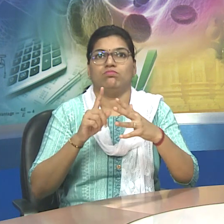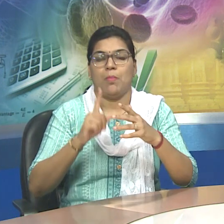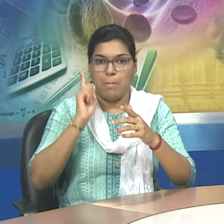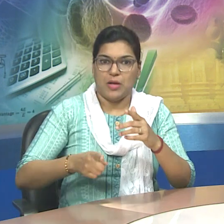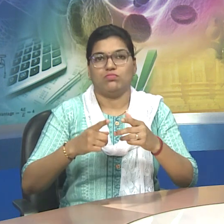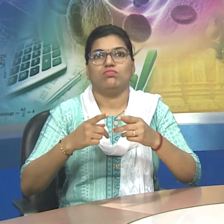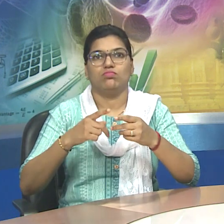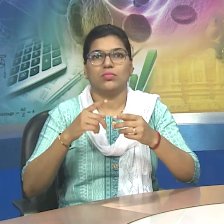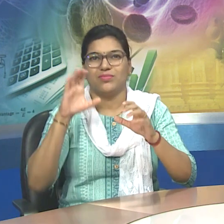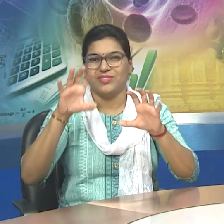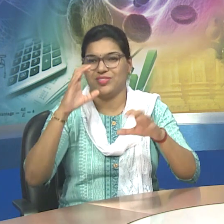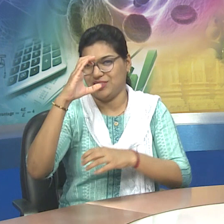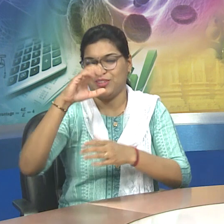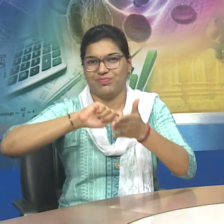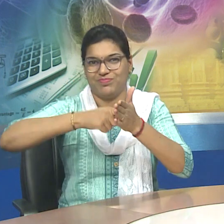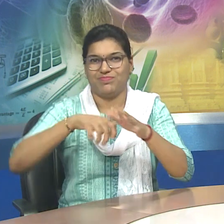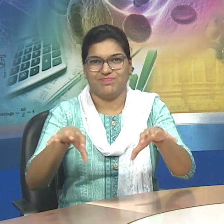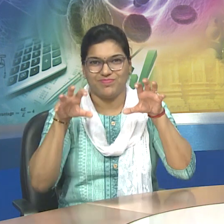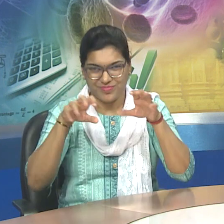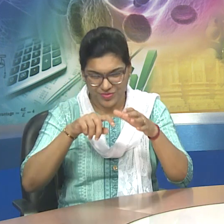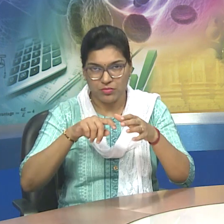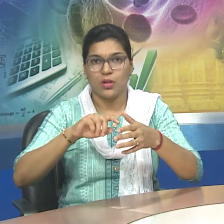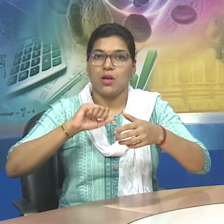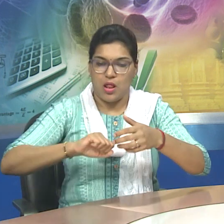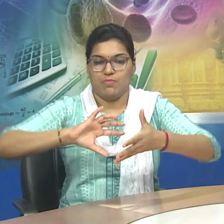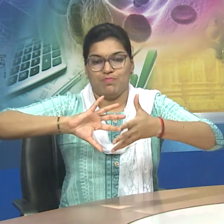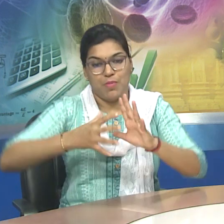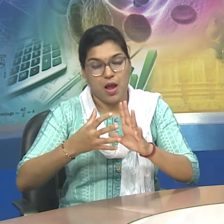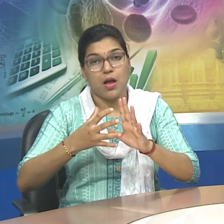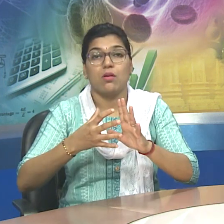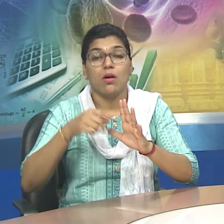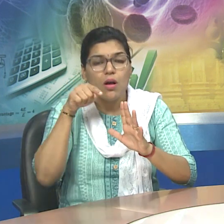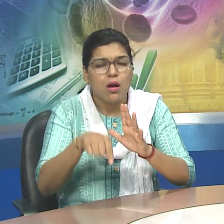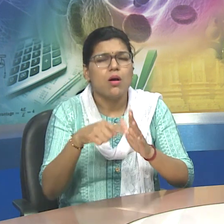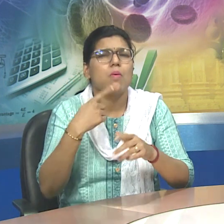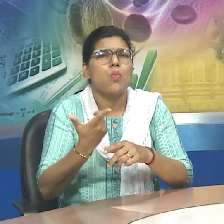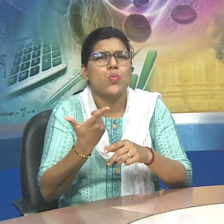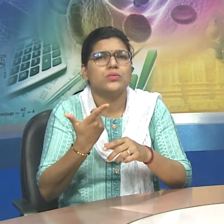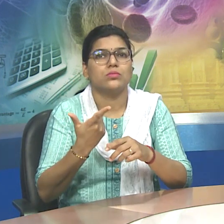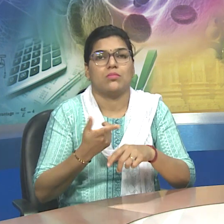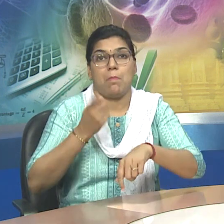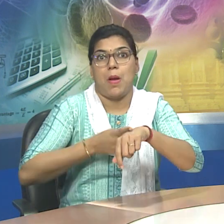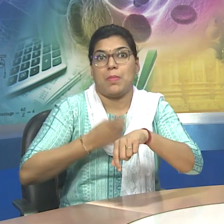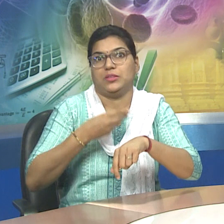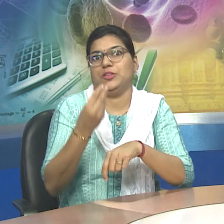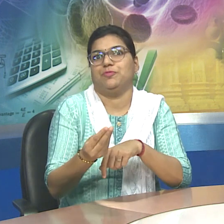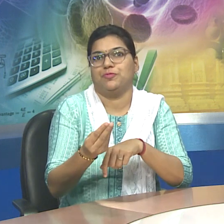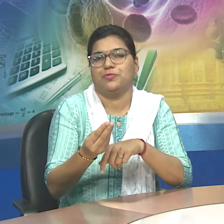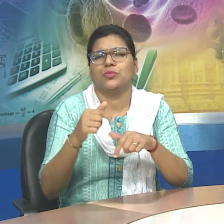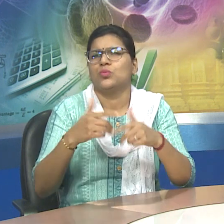जिसके द्वारा कानून बनाया जाता है, कानून को लागू किया जाता है, और यदि कोई उस कानून का उल्लंघन